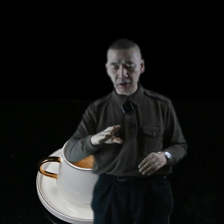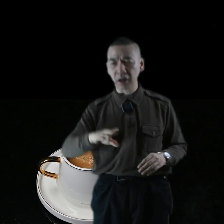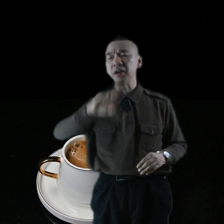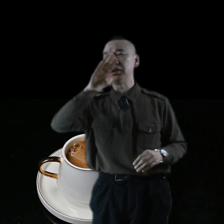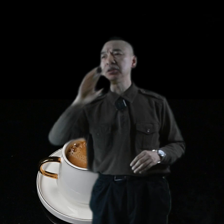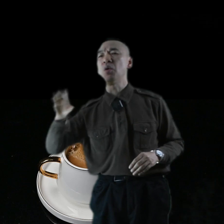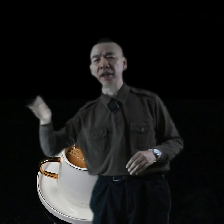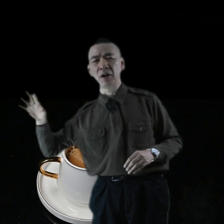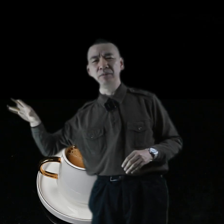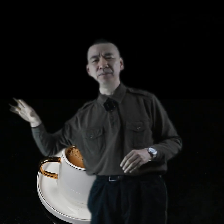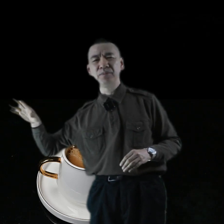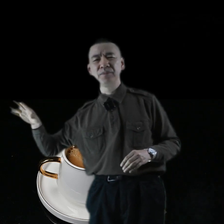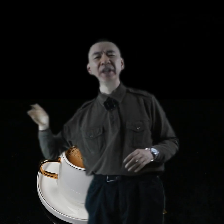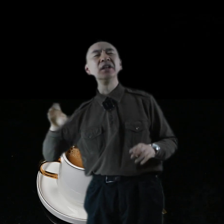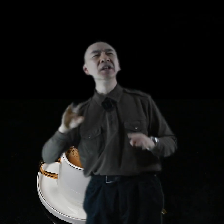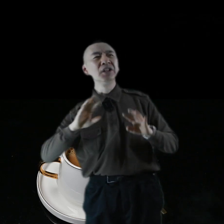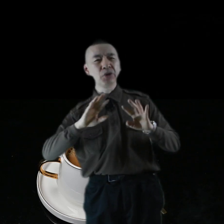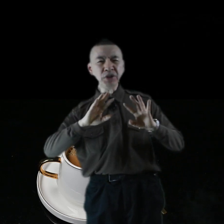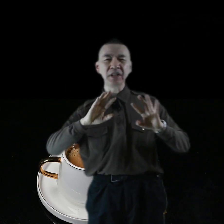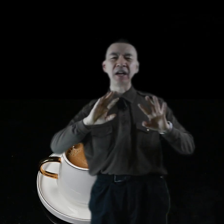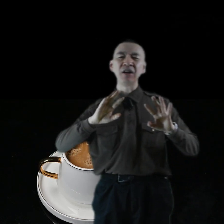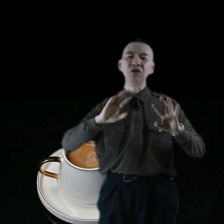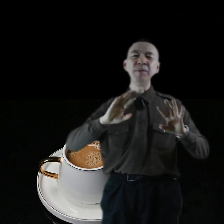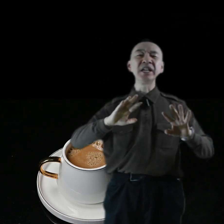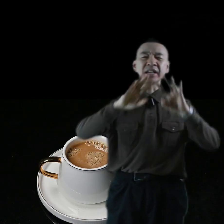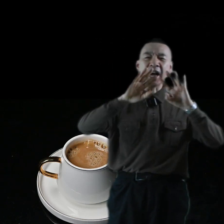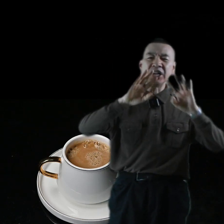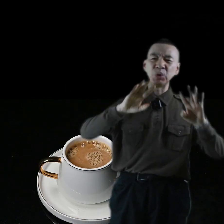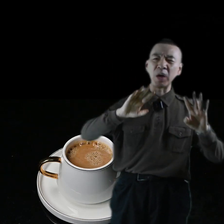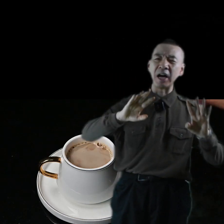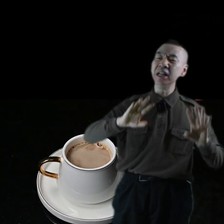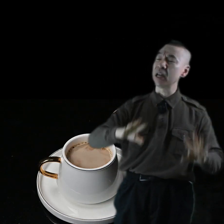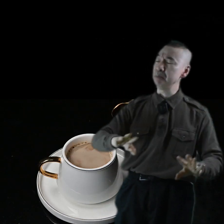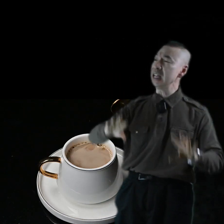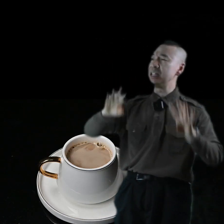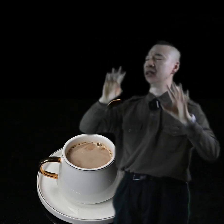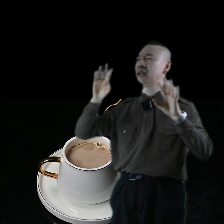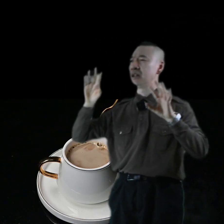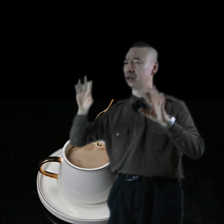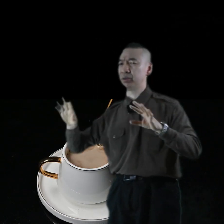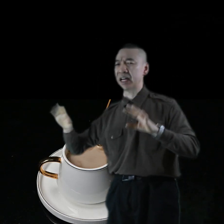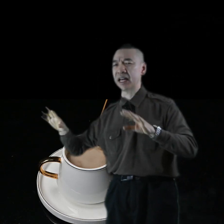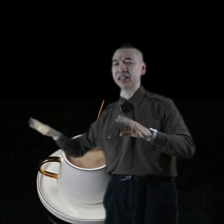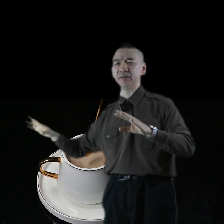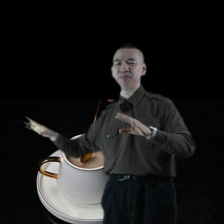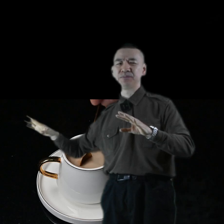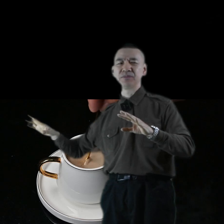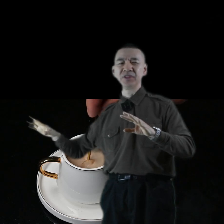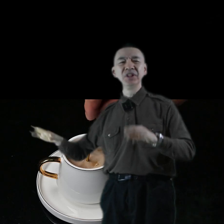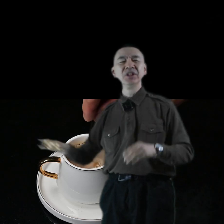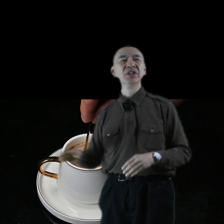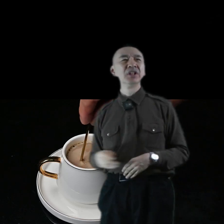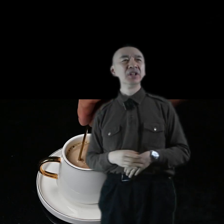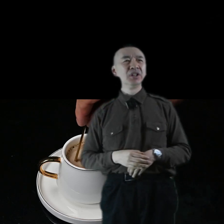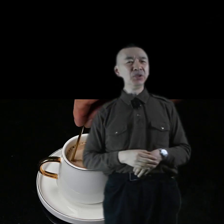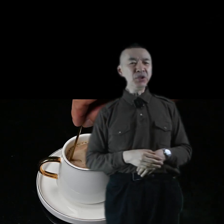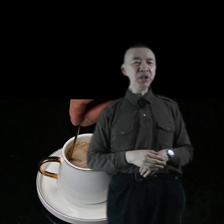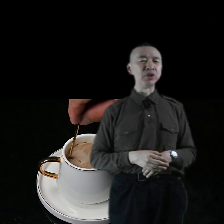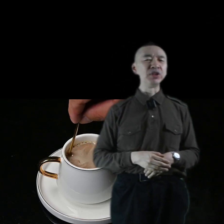和造谎谣由此啊我们也可以看出啊她面临的巨大压力所以说呢我觉得